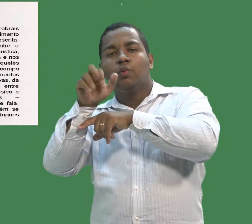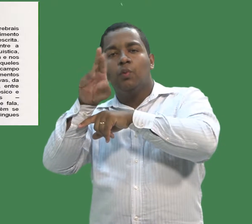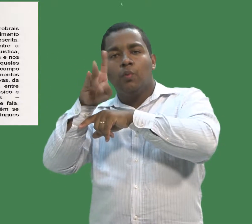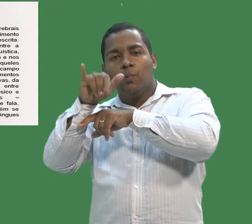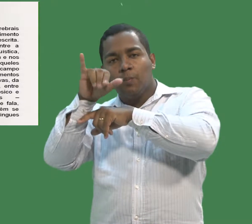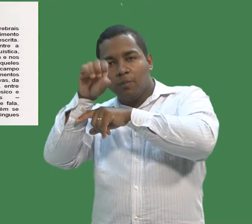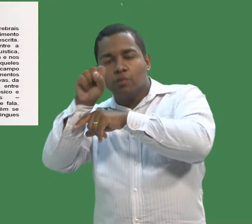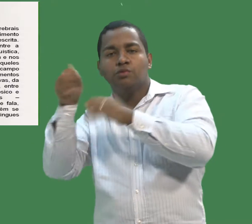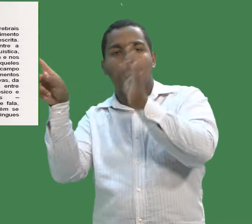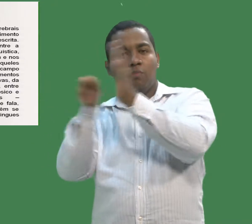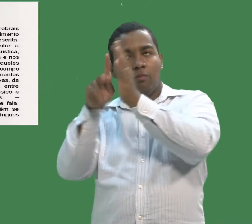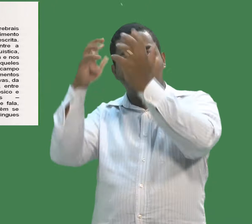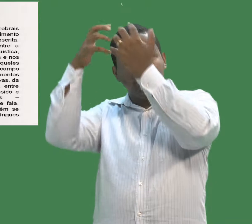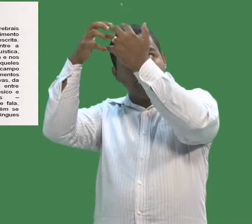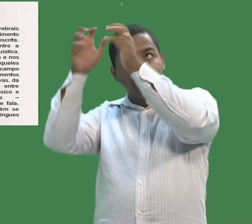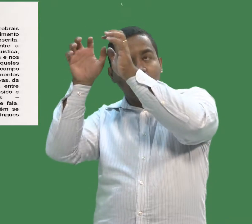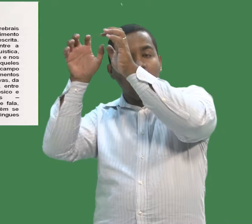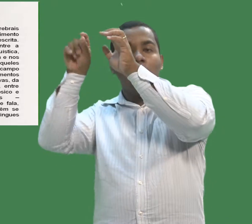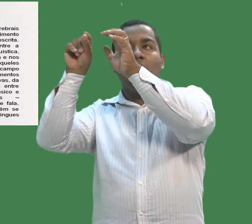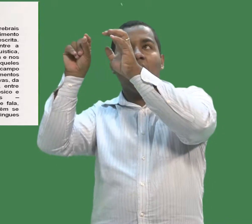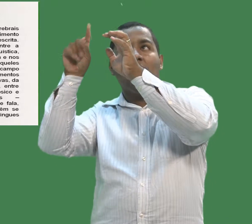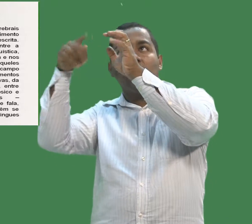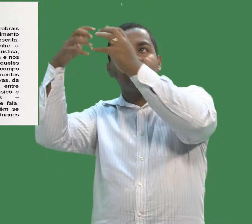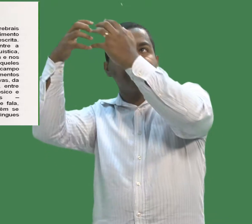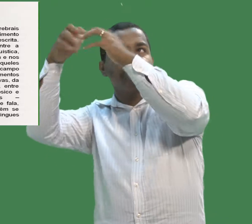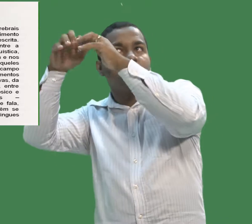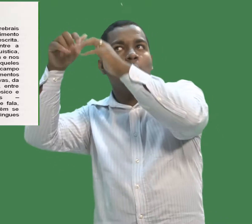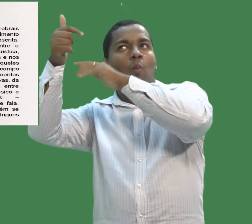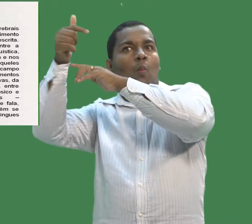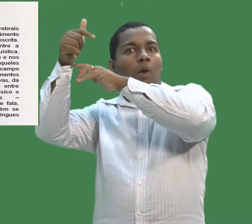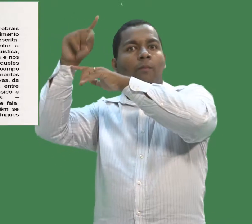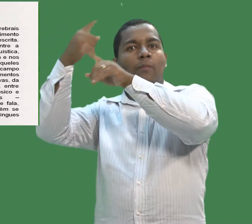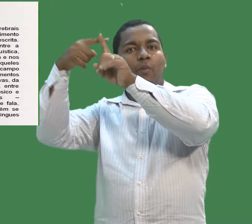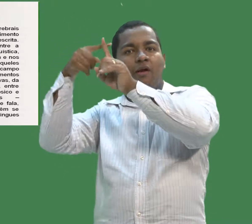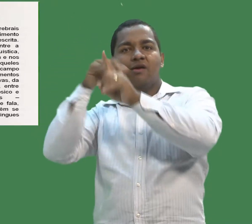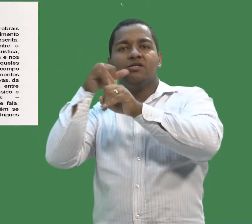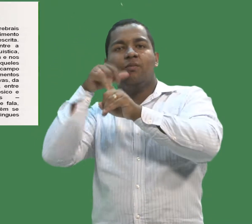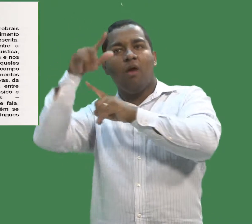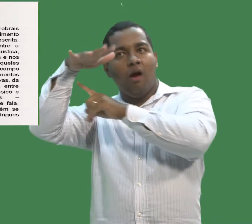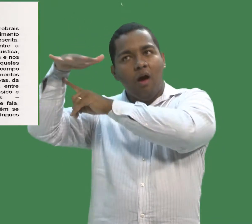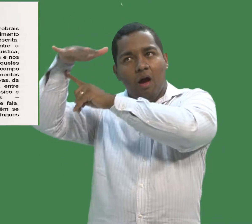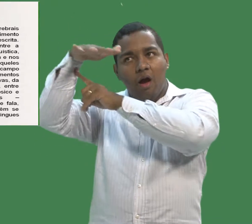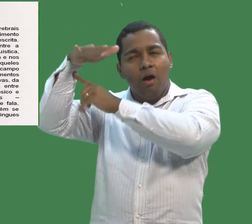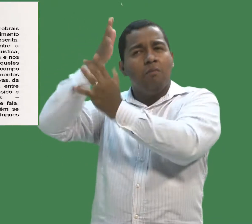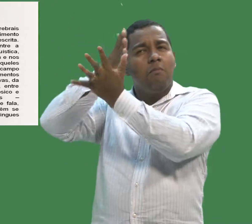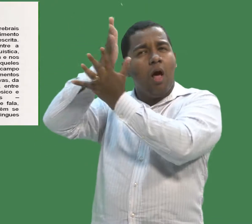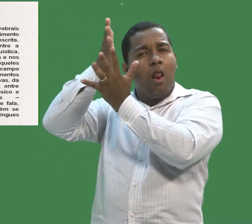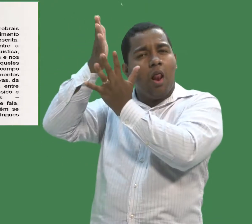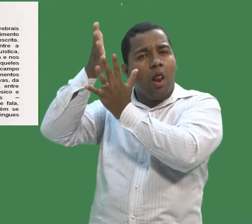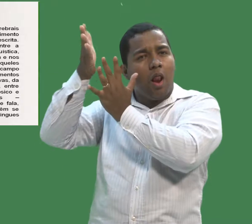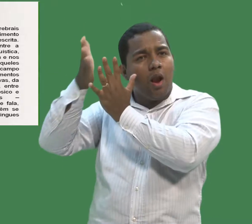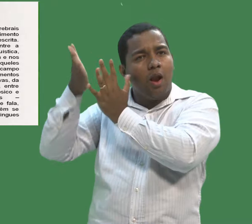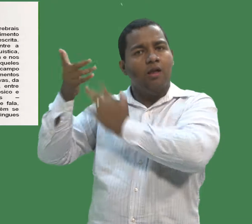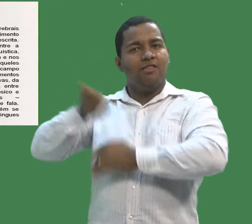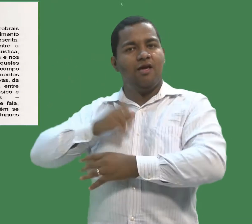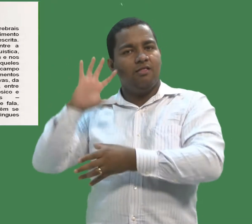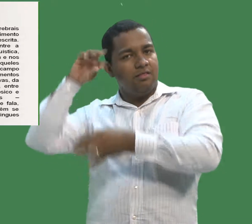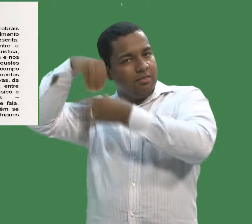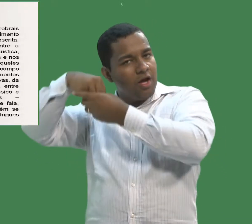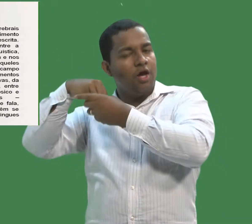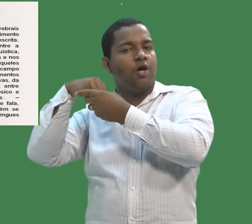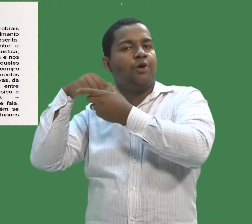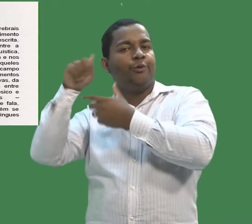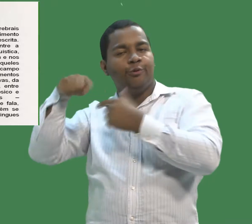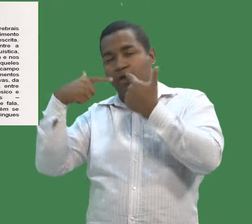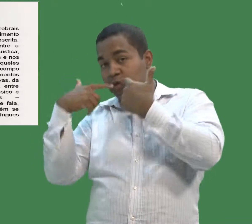campo interdisciplinar, o qual articula conhecimentos provenientes da linguística, das ciências cognitivas, da neurobiologia